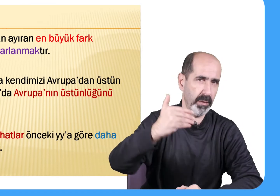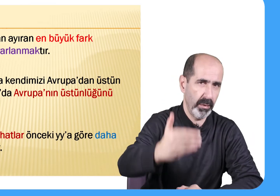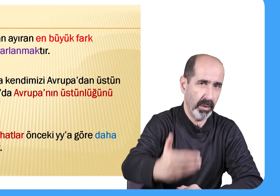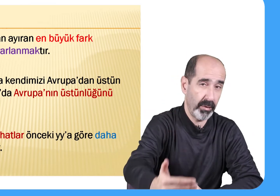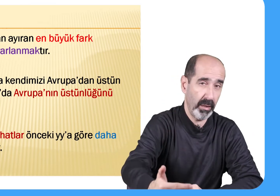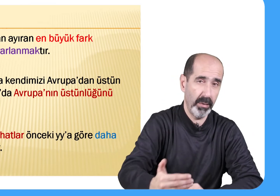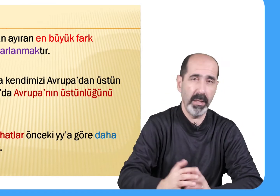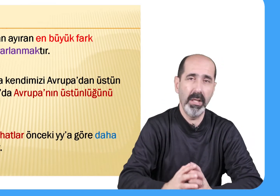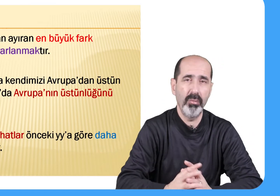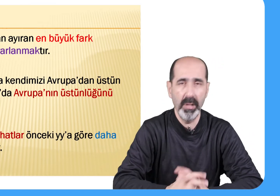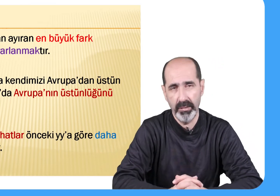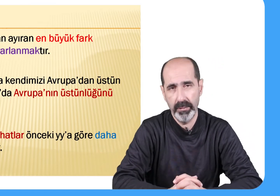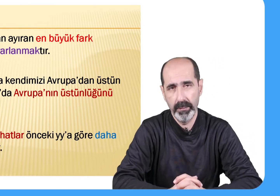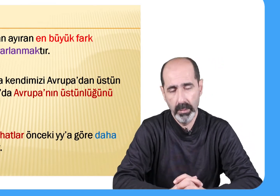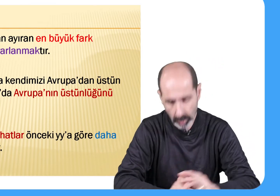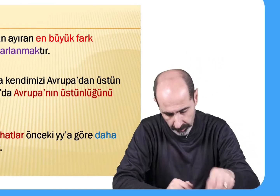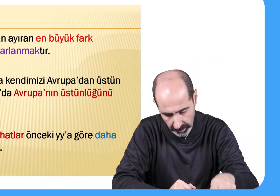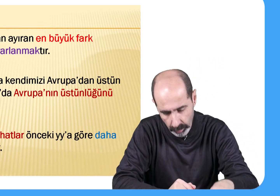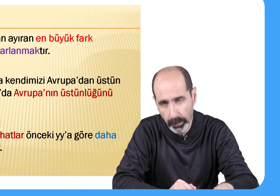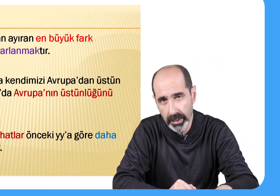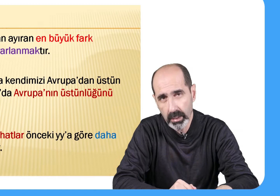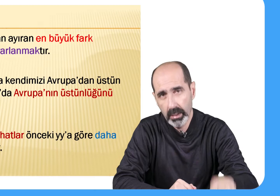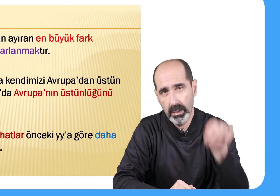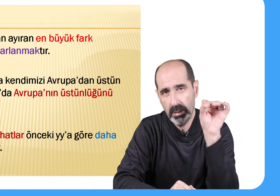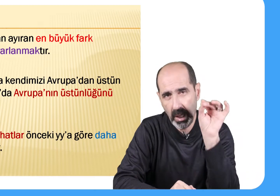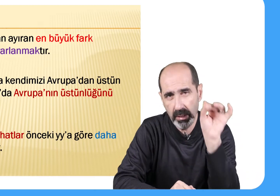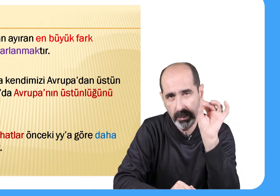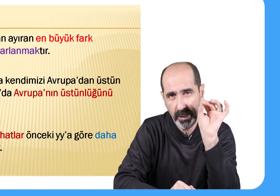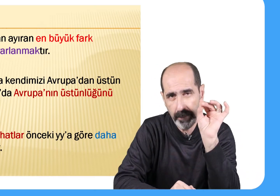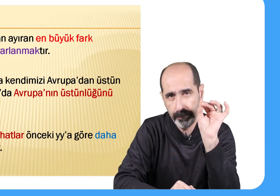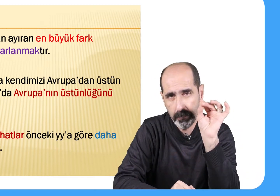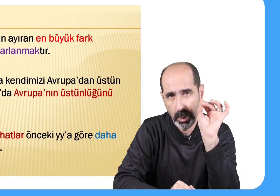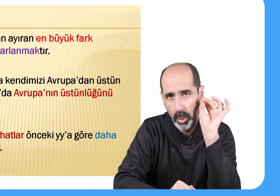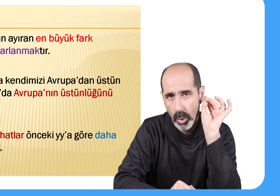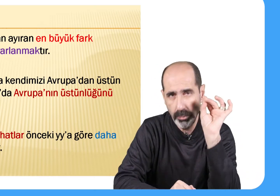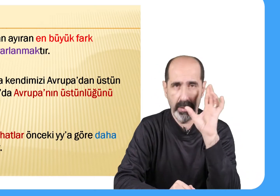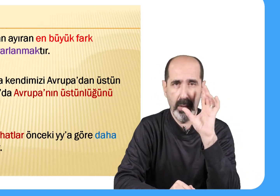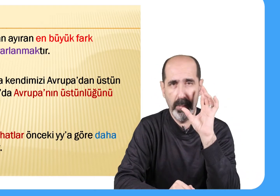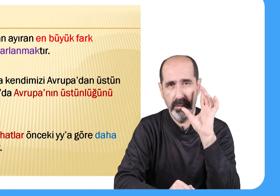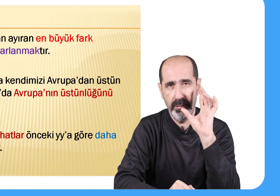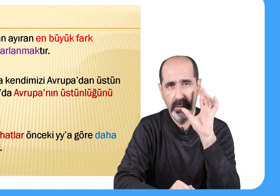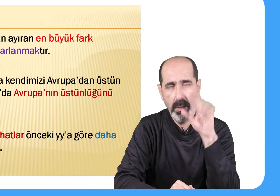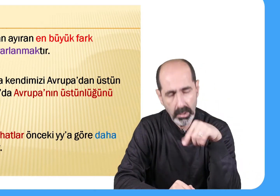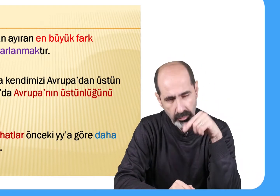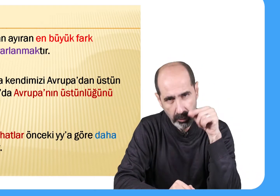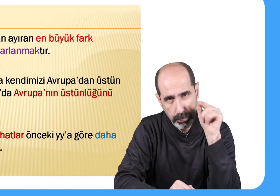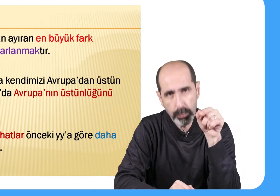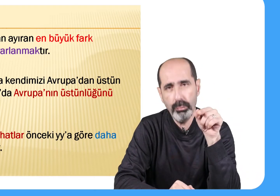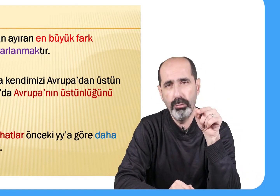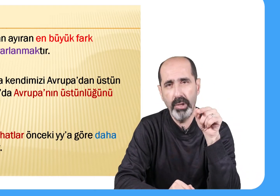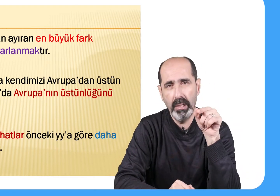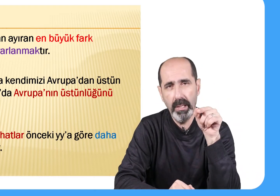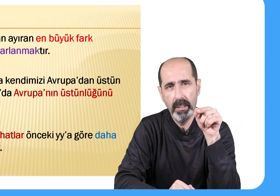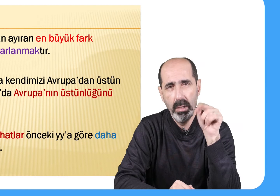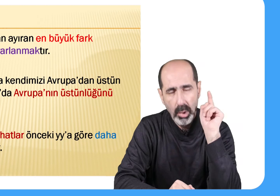onlar gibi teknik alanda askeri alanda gelişme liyiz o zaman Avrupa'yı kendimize para örnek almalıyız İşte